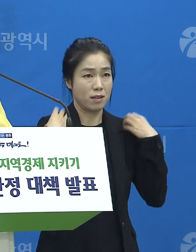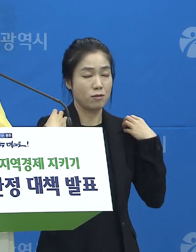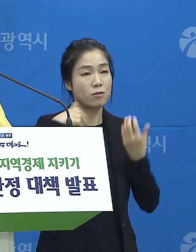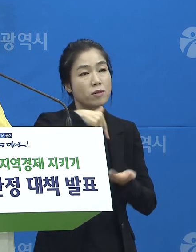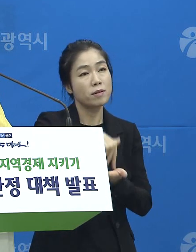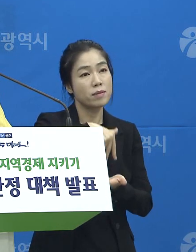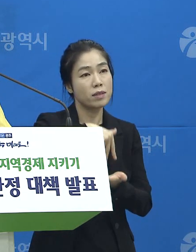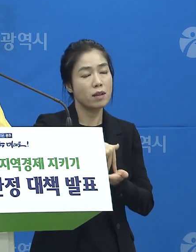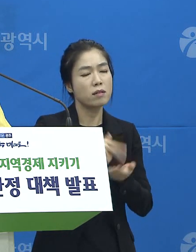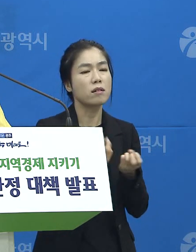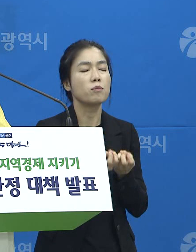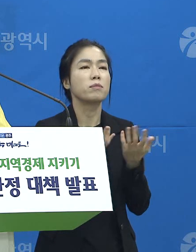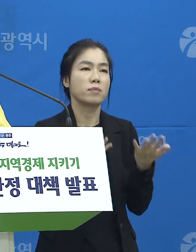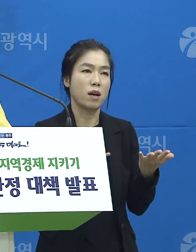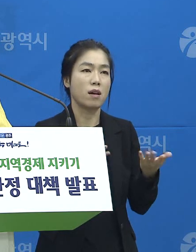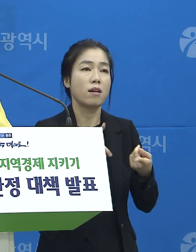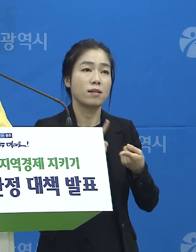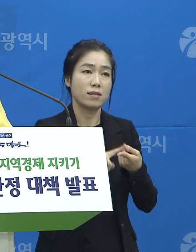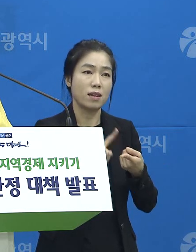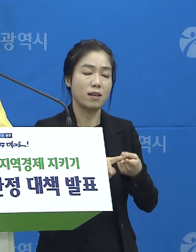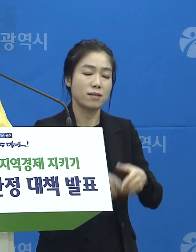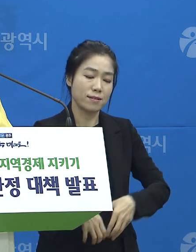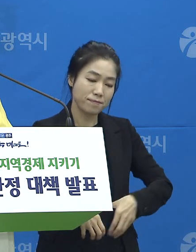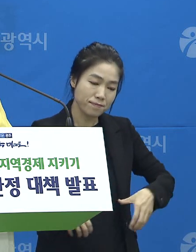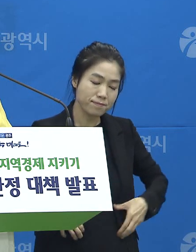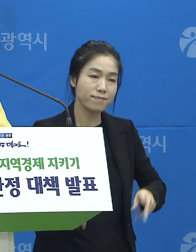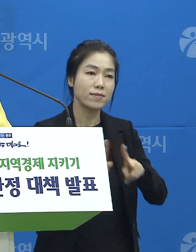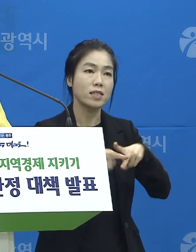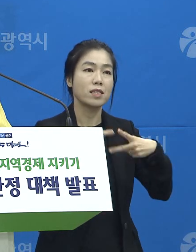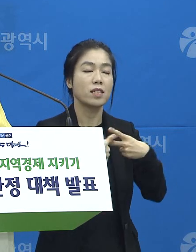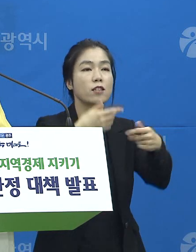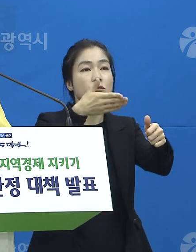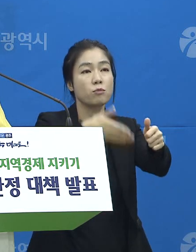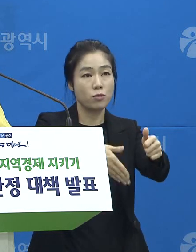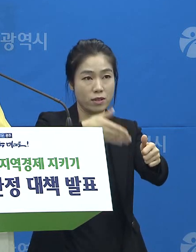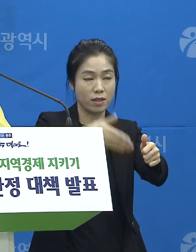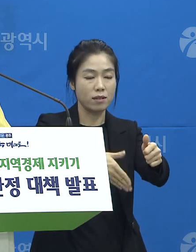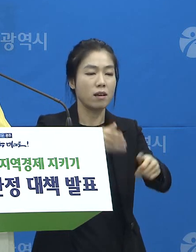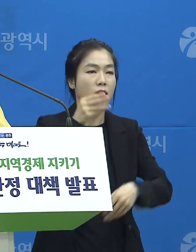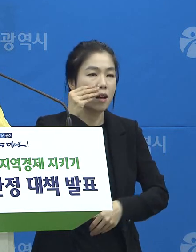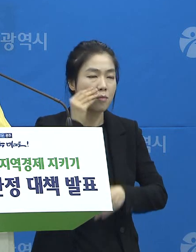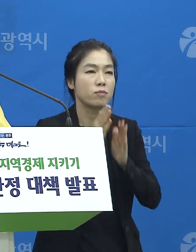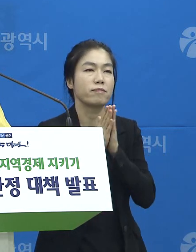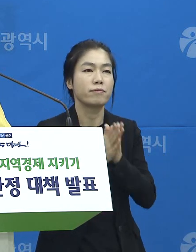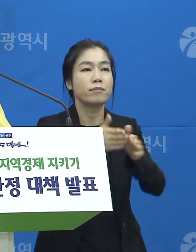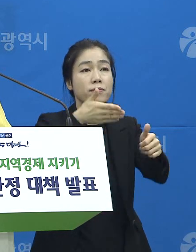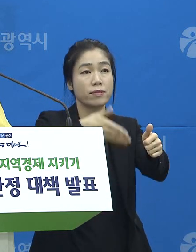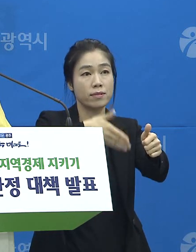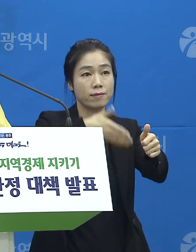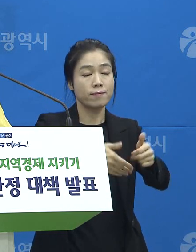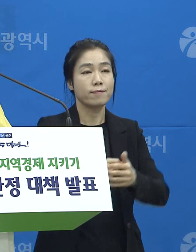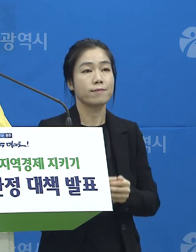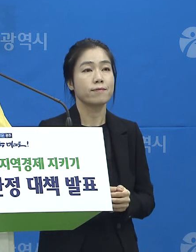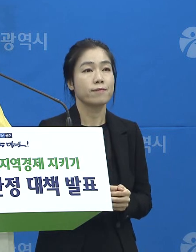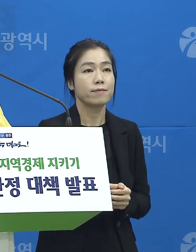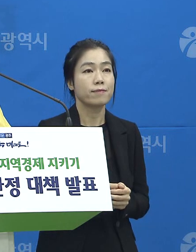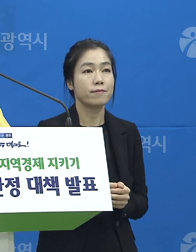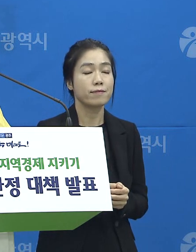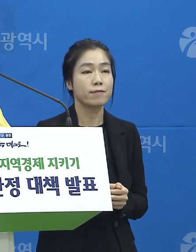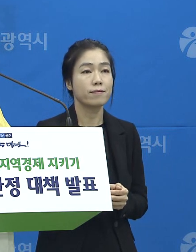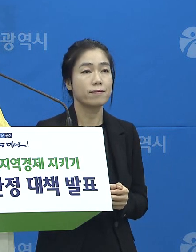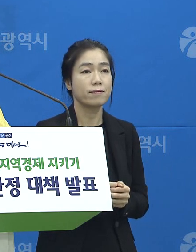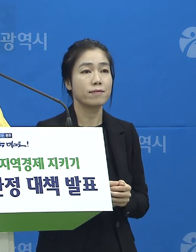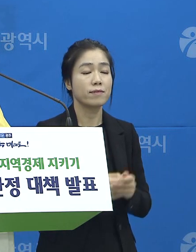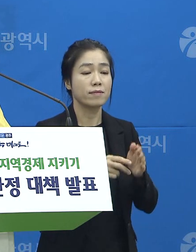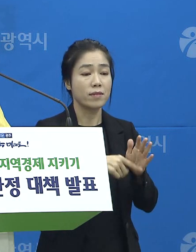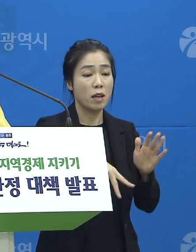방역당국으로서는 불가피하다는 점을 널리 이해해 주시길 간곡히 부탁드립니다.